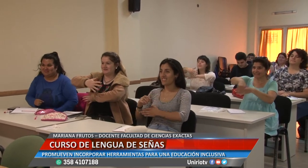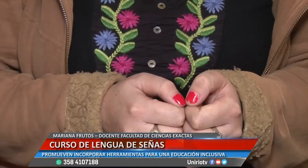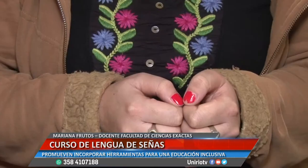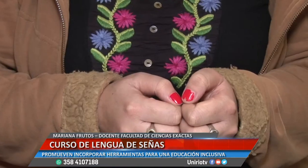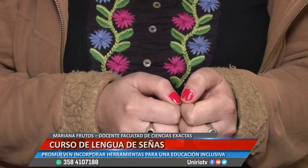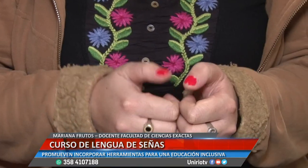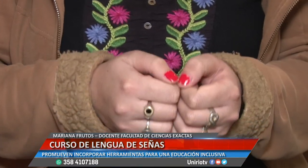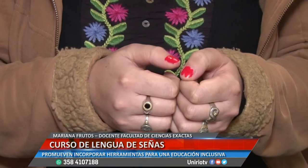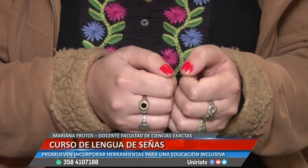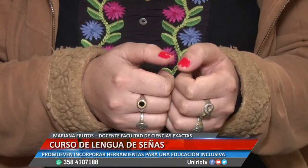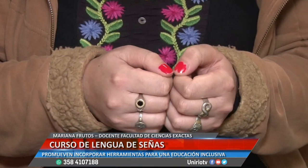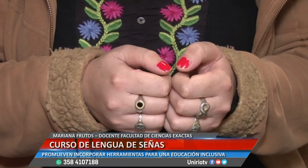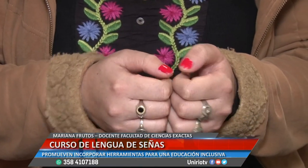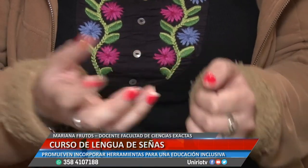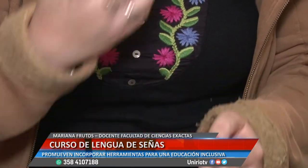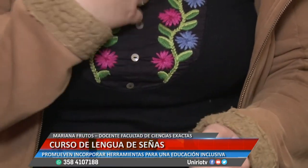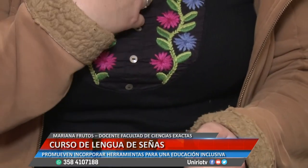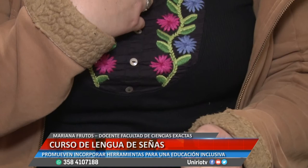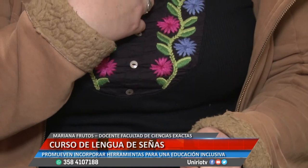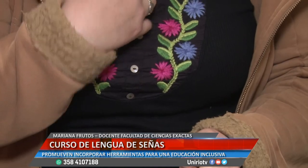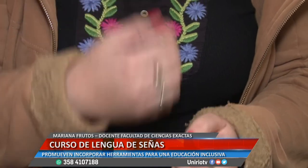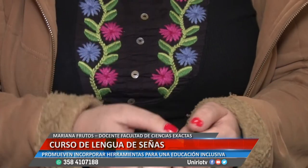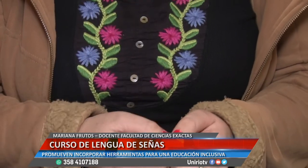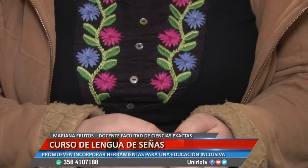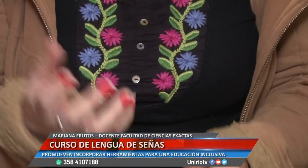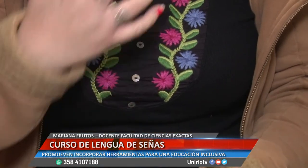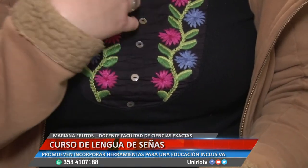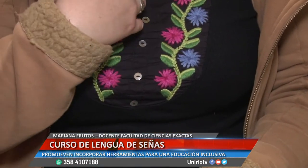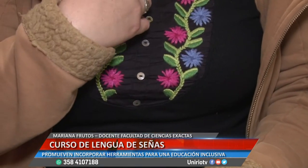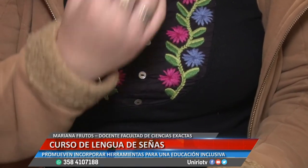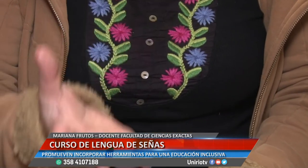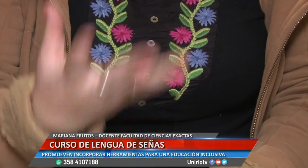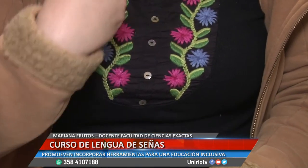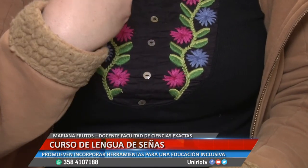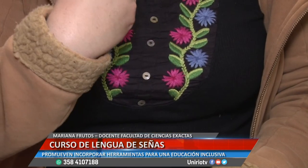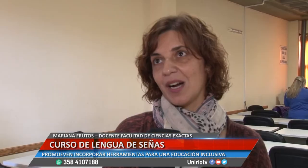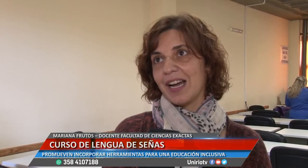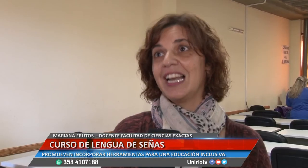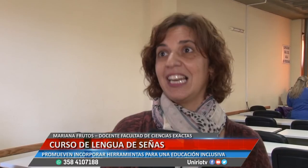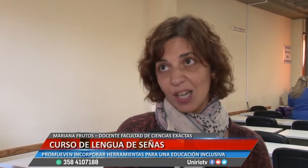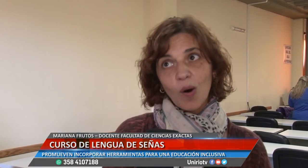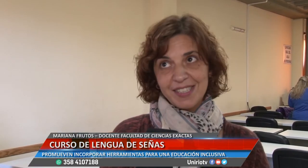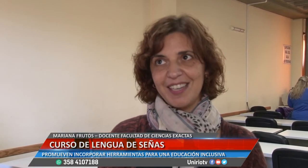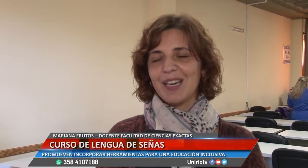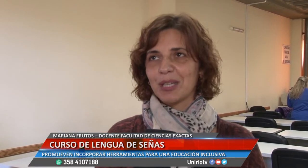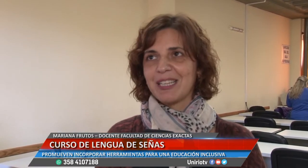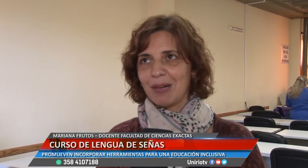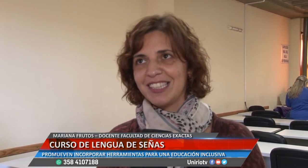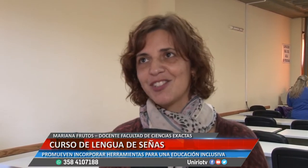Entonces le hablé a la intérprete, pregunté cómo se podía aprender la lengua de señas, porque está mal dicho